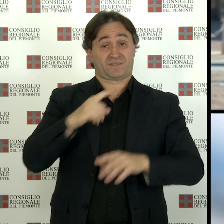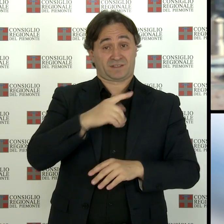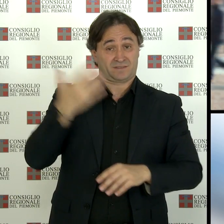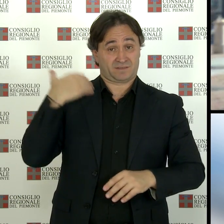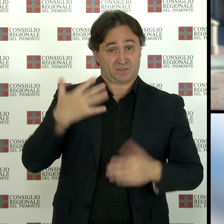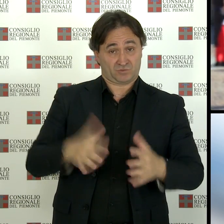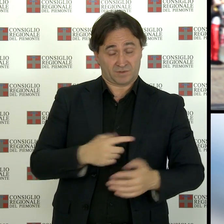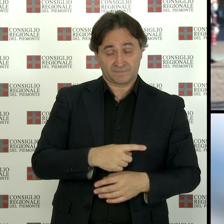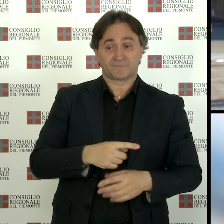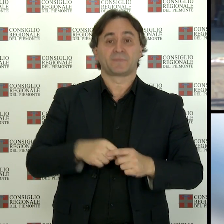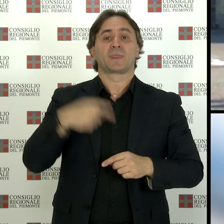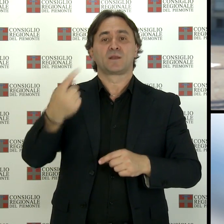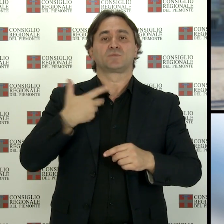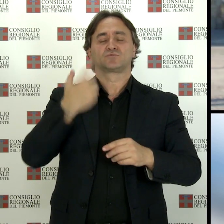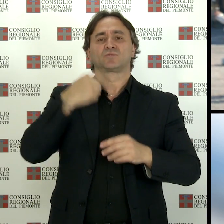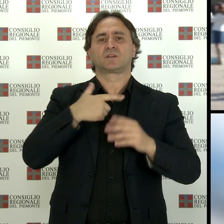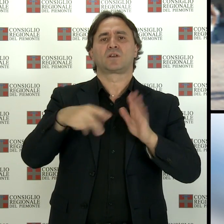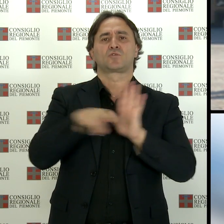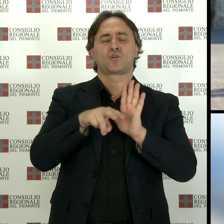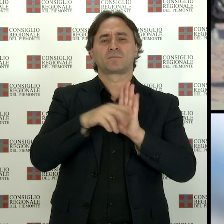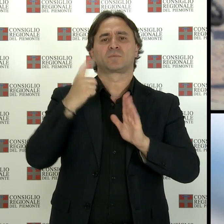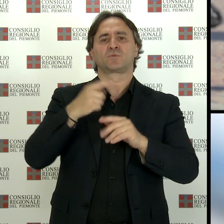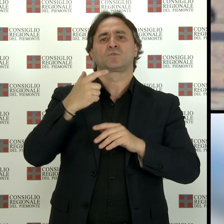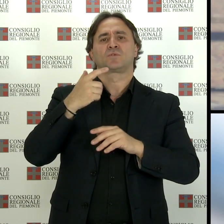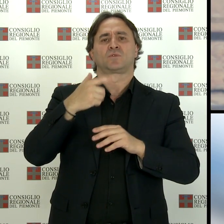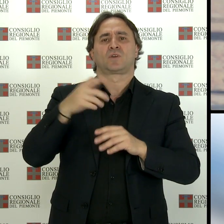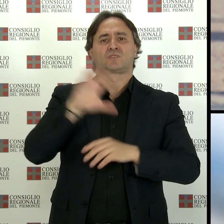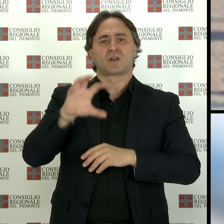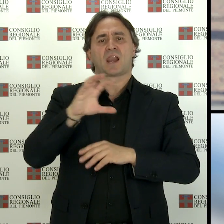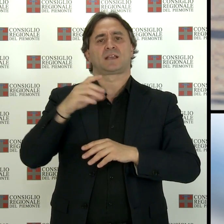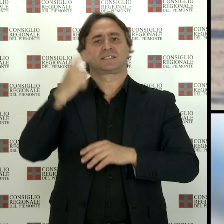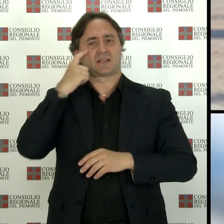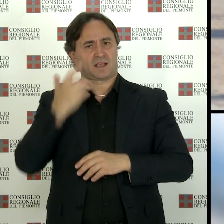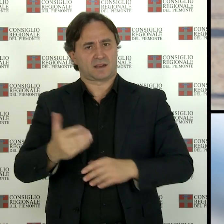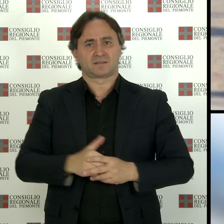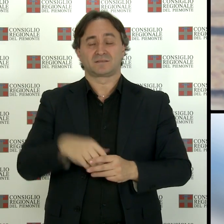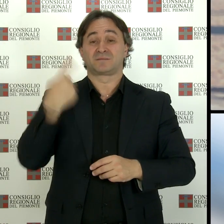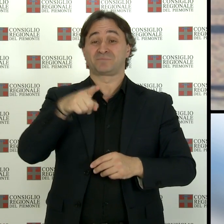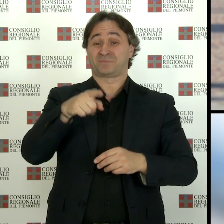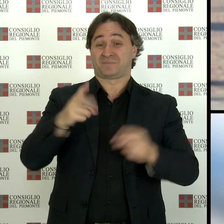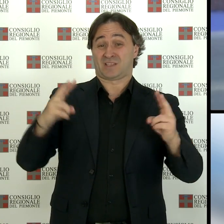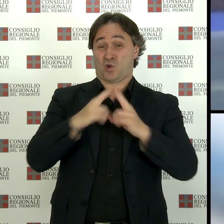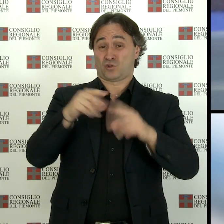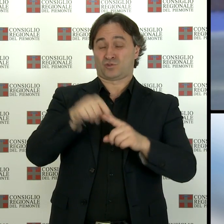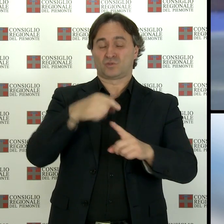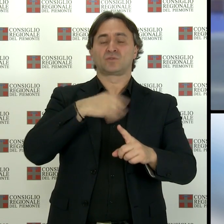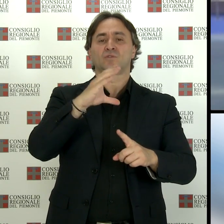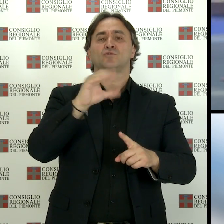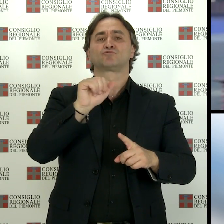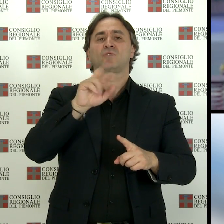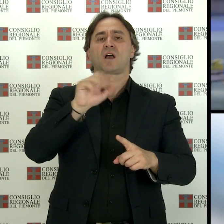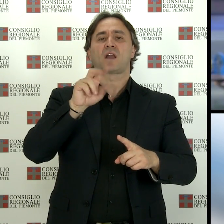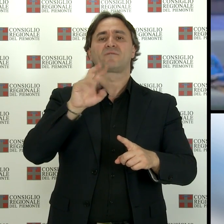sull'applicazione e l'attuazione delle varie norme statali e regionali in materia. Nella stessa seduta è anche stata eletta Maria Ciaramella,